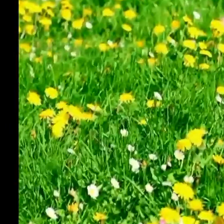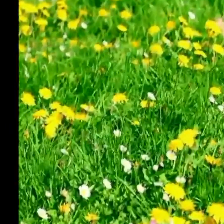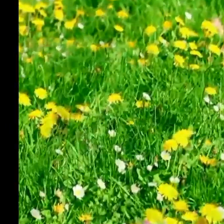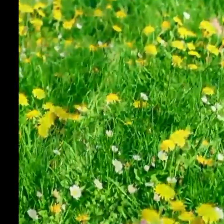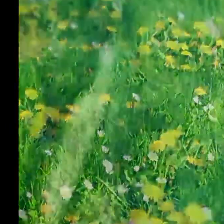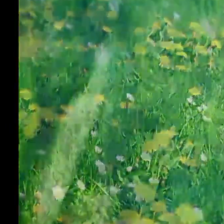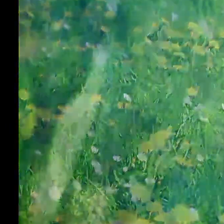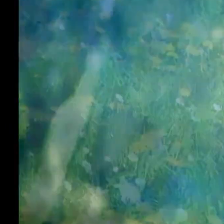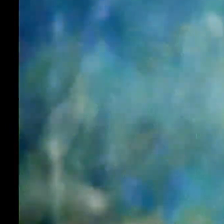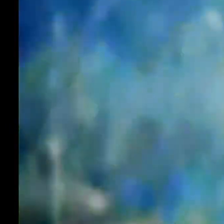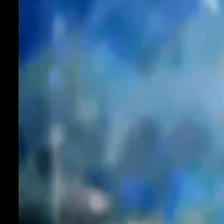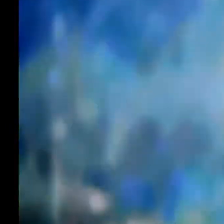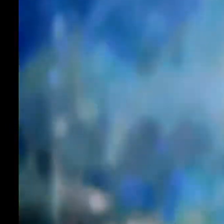आलोकित करने